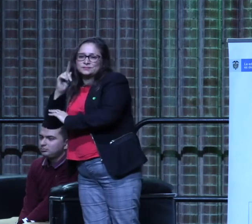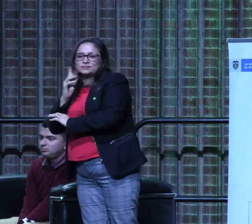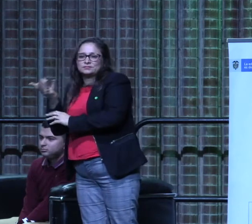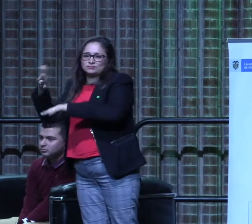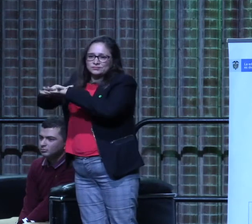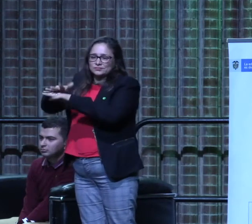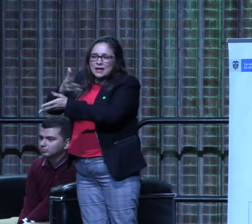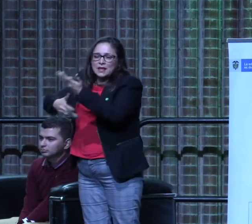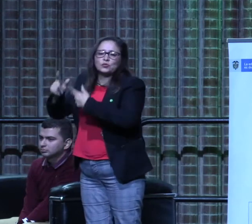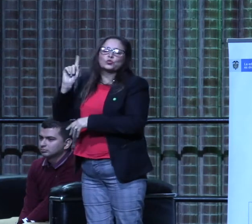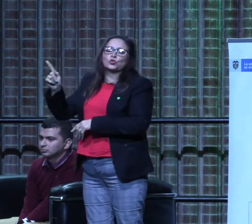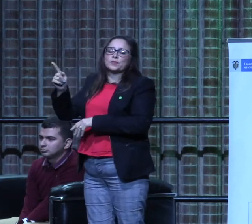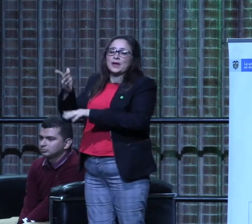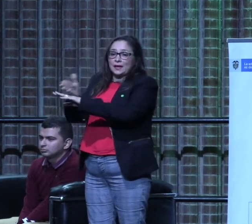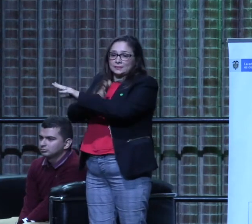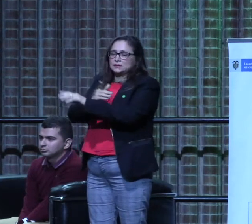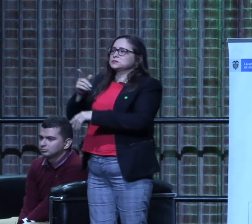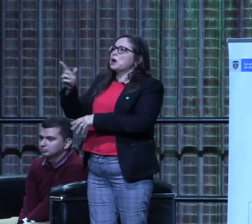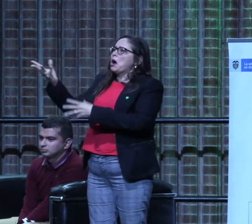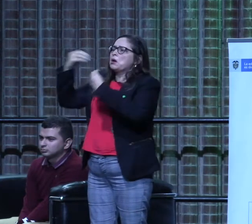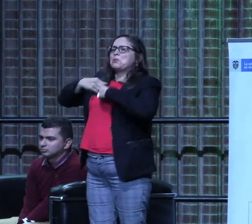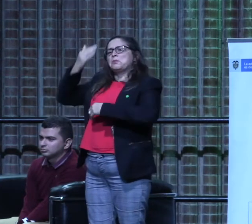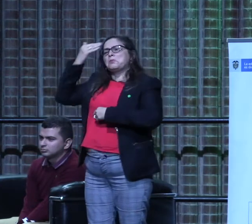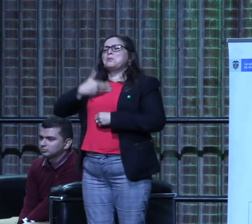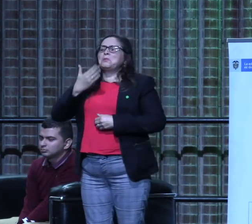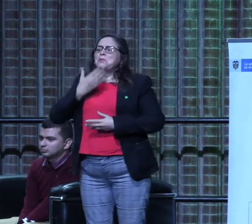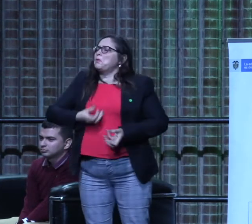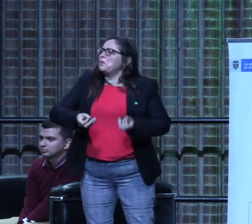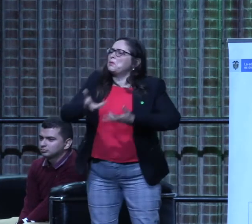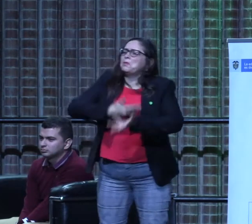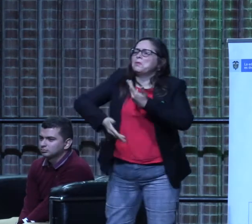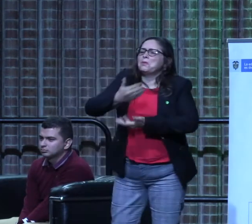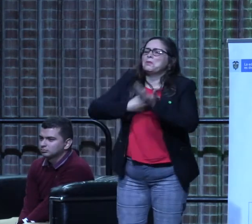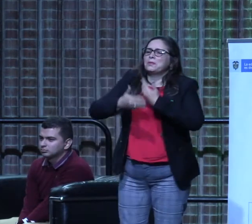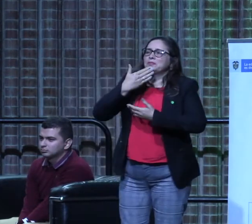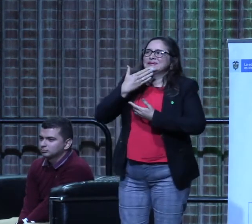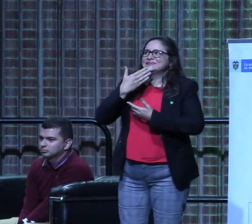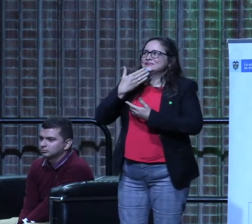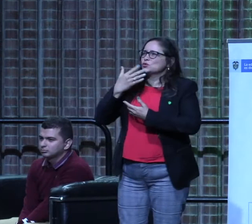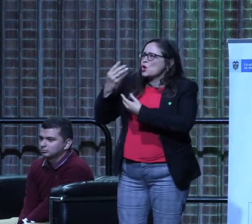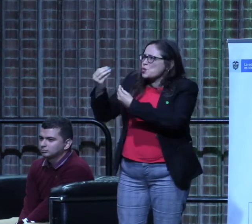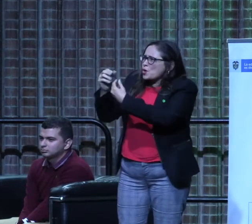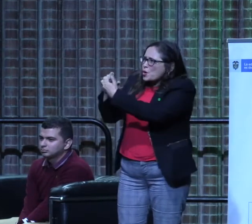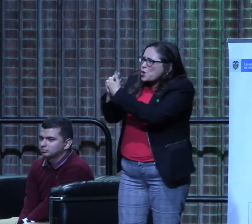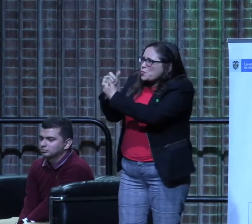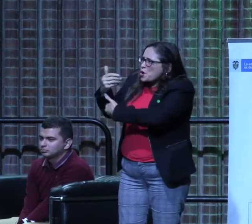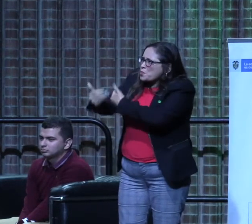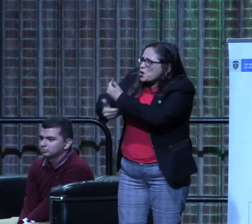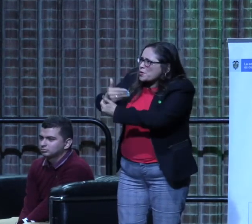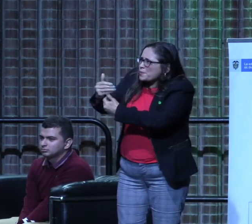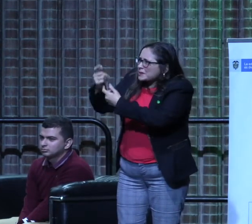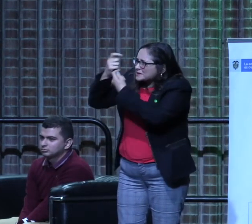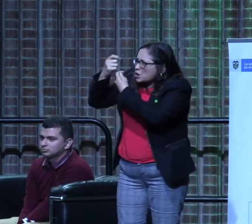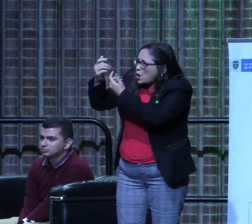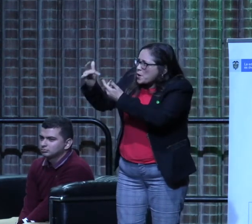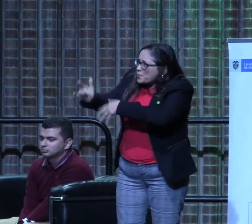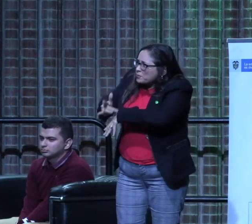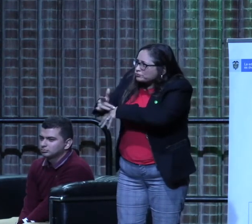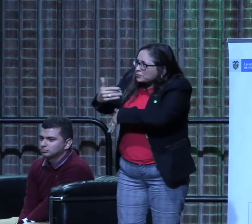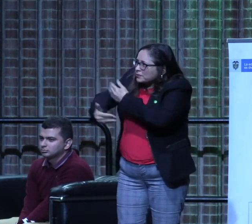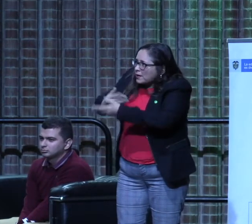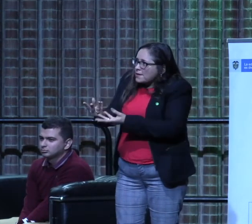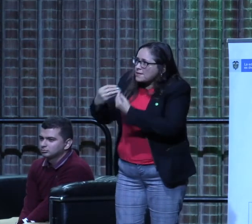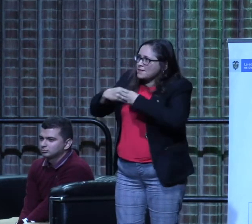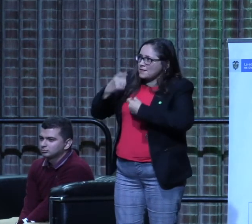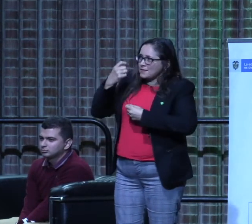también los encuentros que se tienen con los modelos lingüísticos y con estos docentes. No simplemente es el aspecto